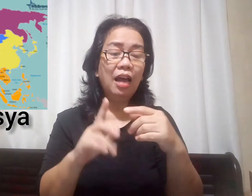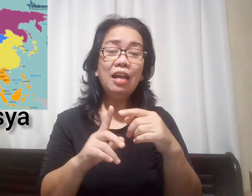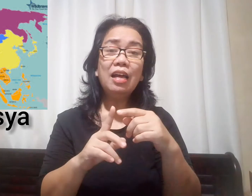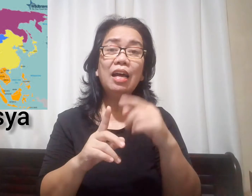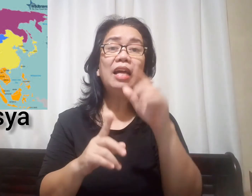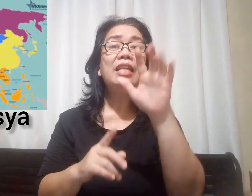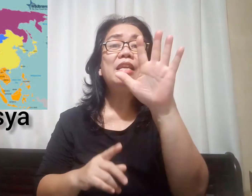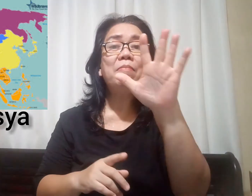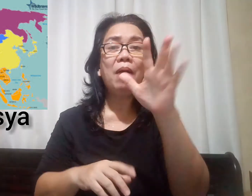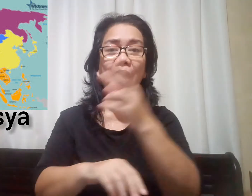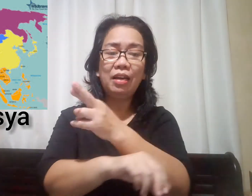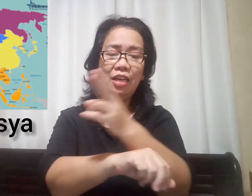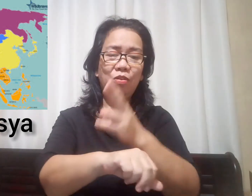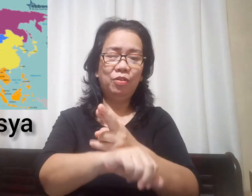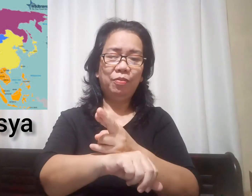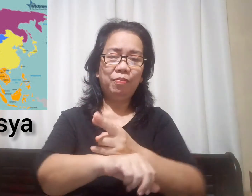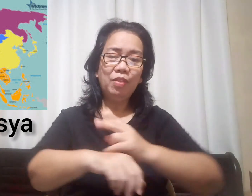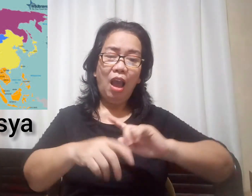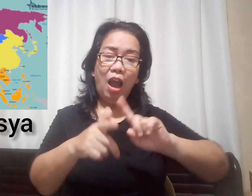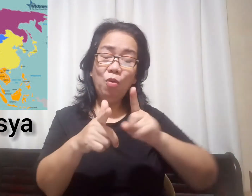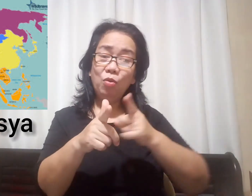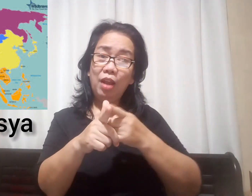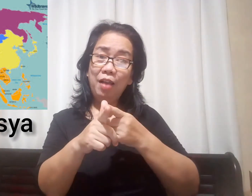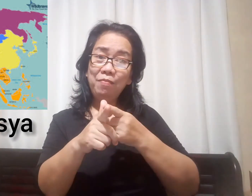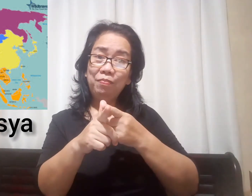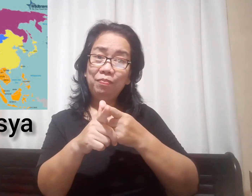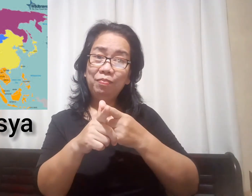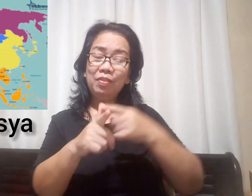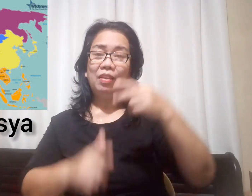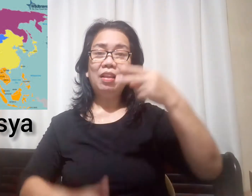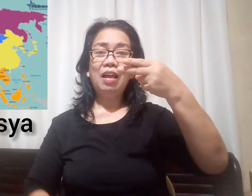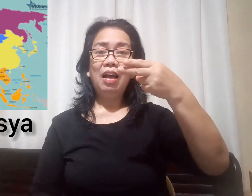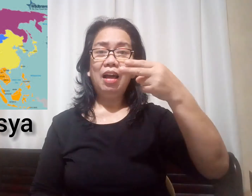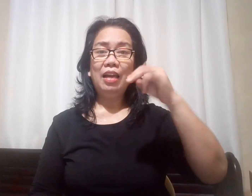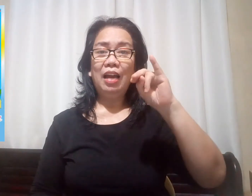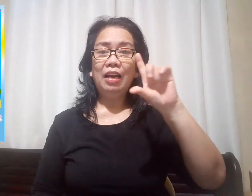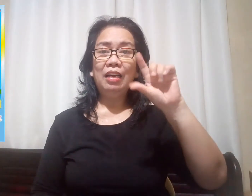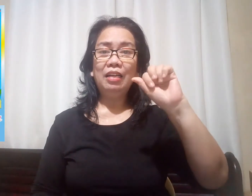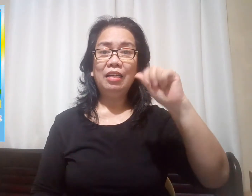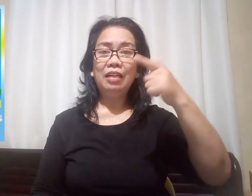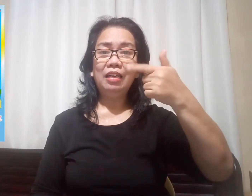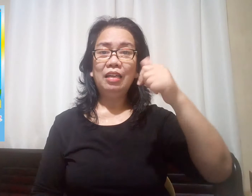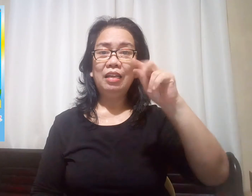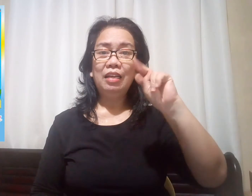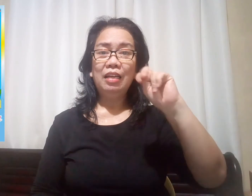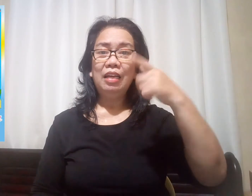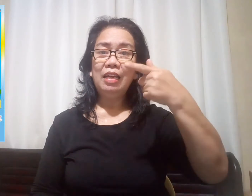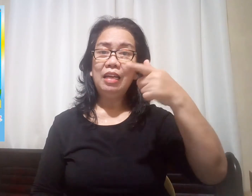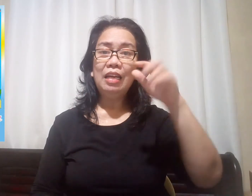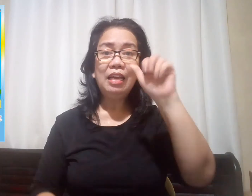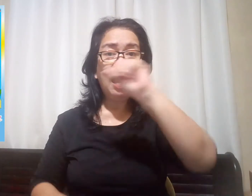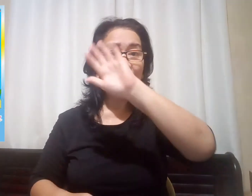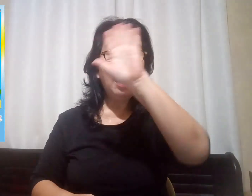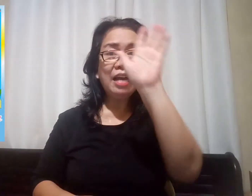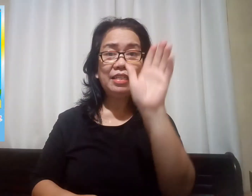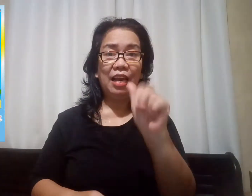limang region. Ang una, ay ang Hilagang Asia.